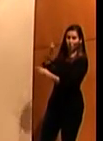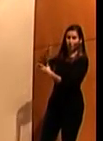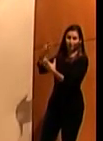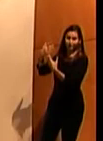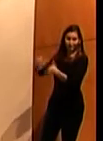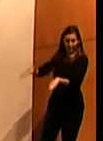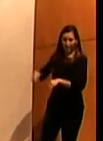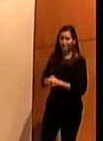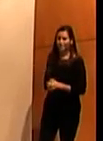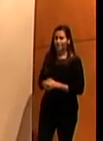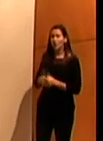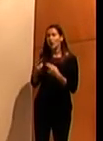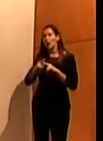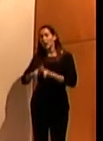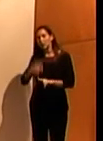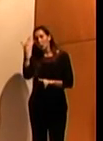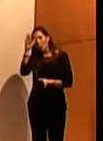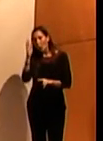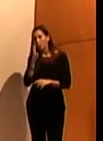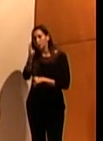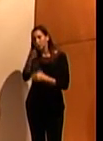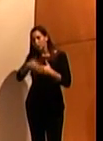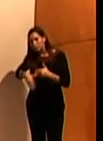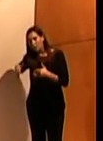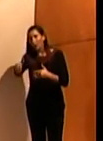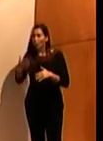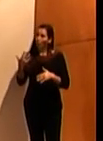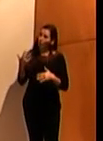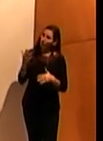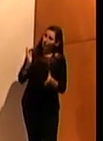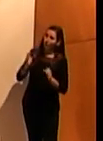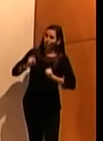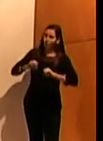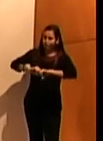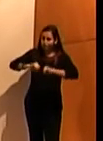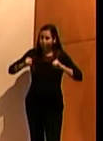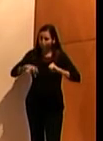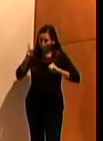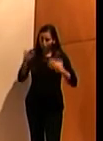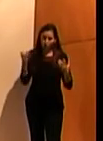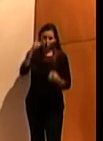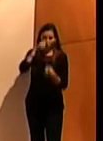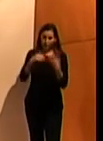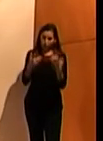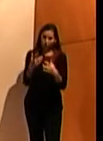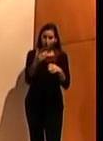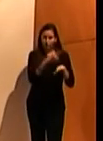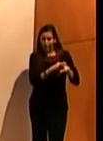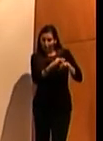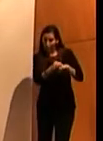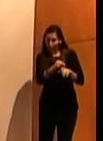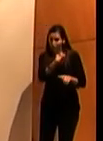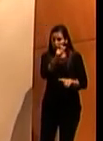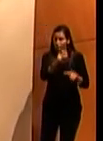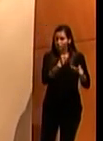l'heure, en développant peut-être un peu plus, c'est d'accompagner des maîtres d'ouvrage, des maîtres d'œuvre dans ces questions de